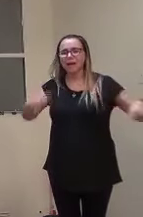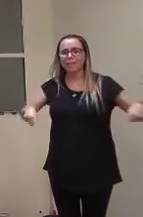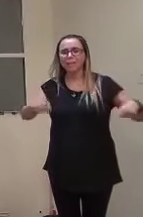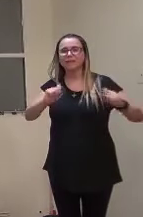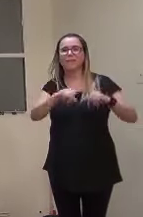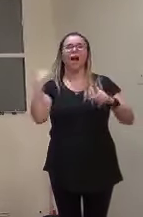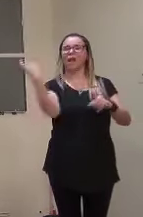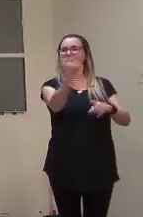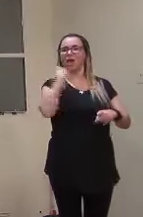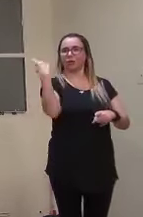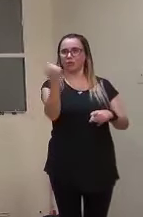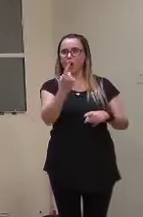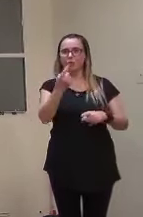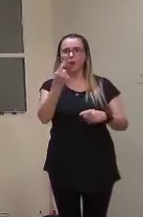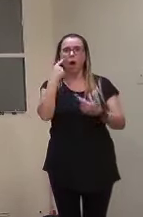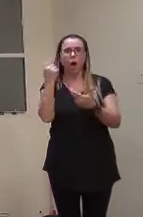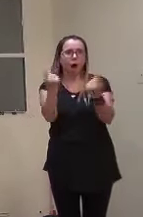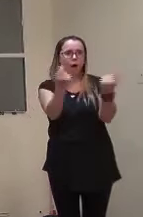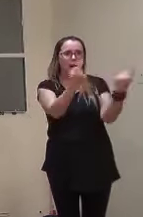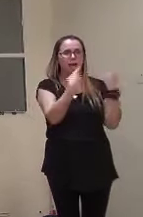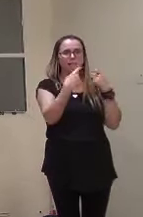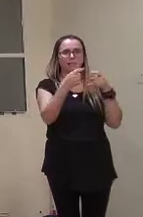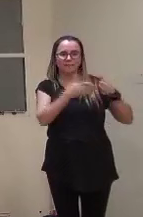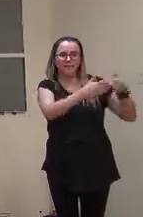todos revisando la trayectoria